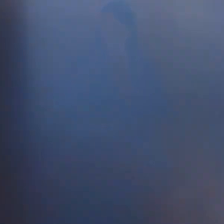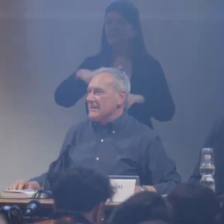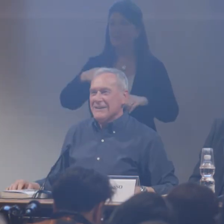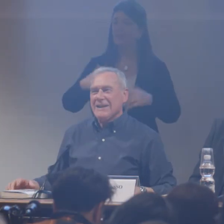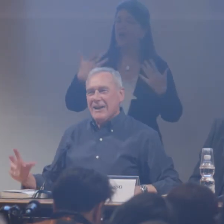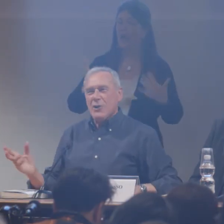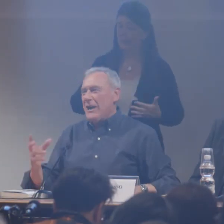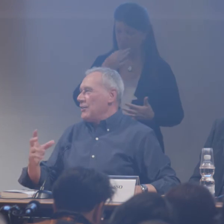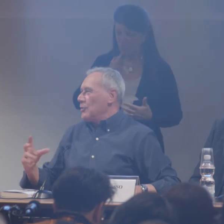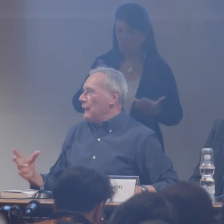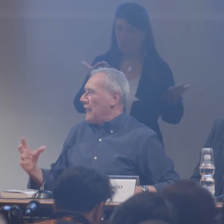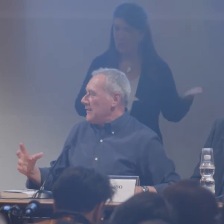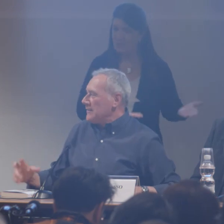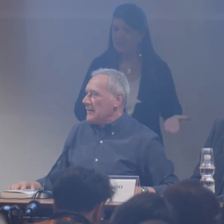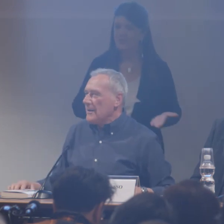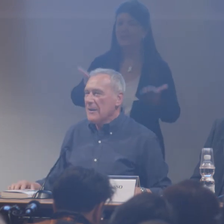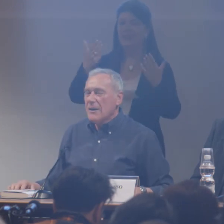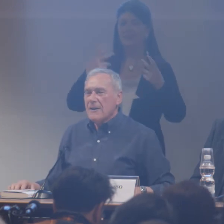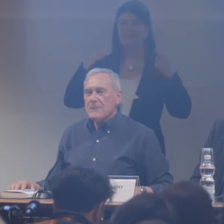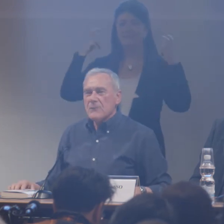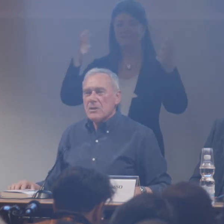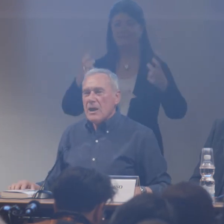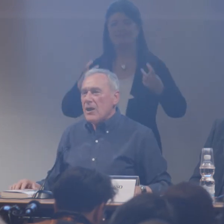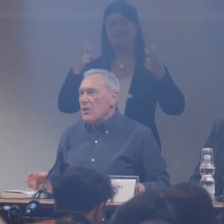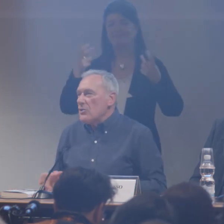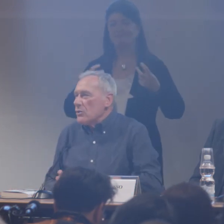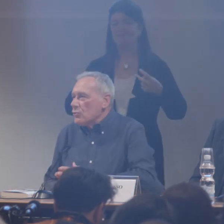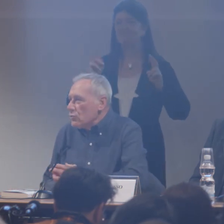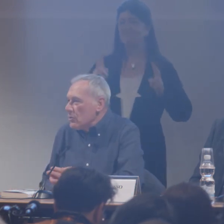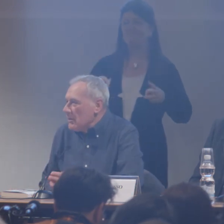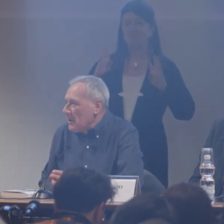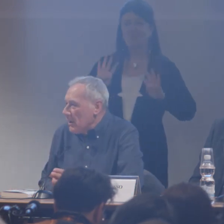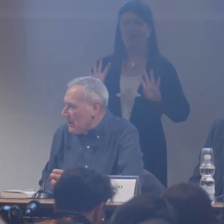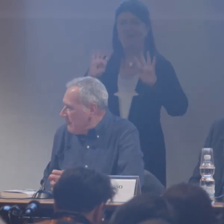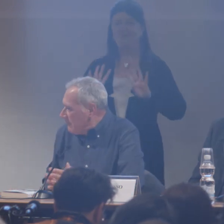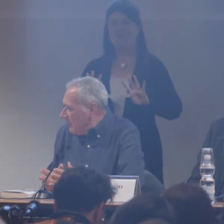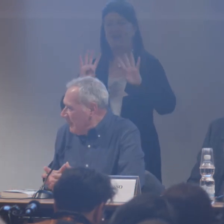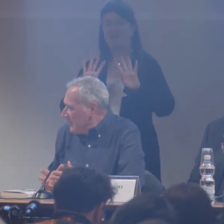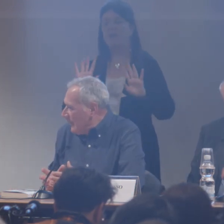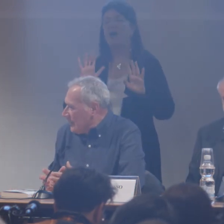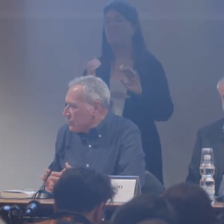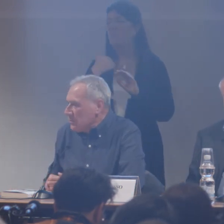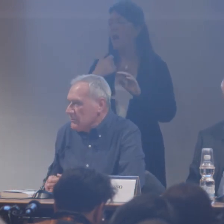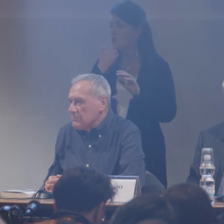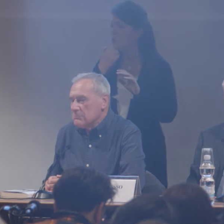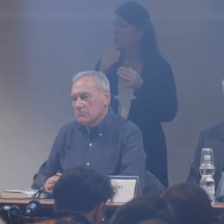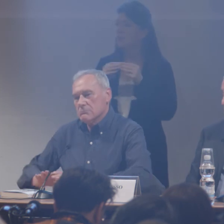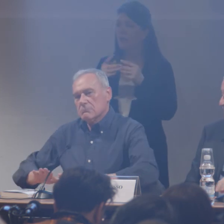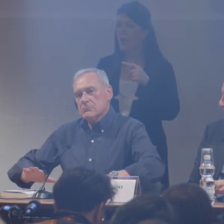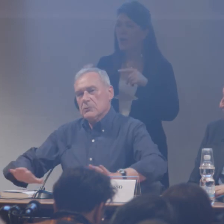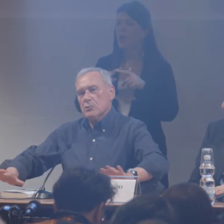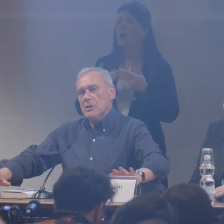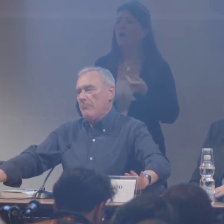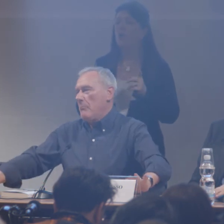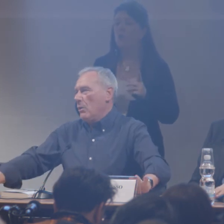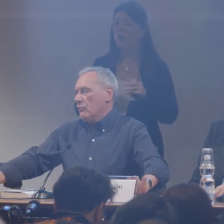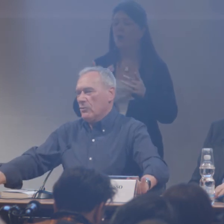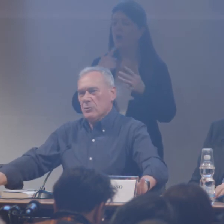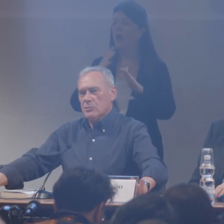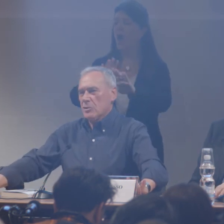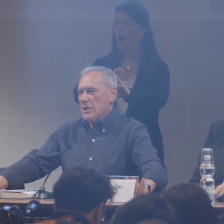adesso potete andare con aria trionfante. E anche io gli chiedo, scusi, ma come avete fatto? Tutto